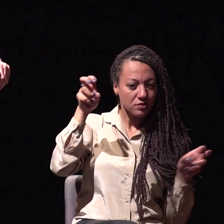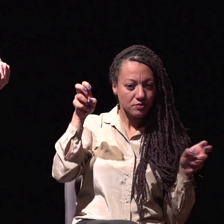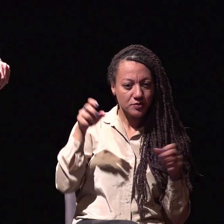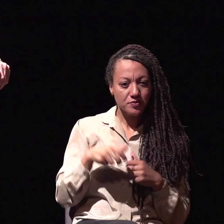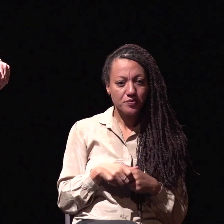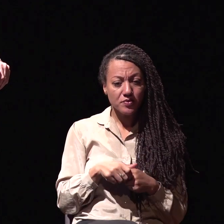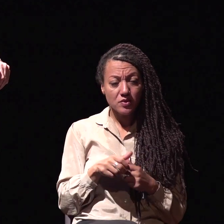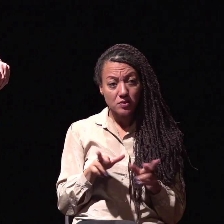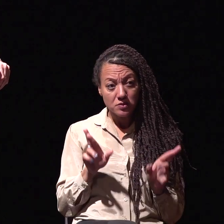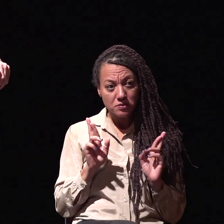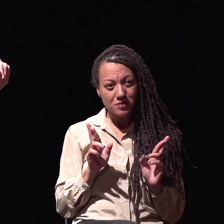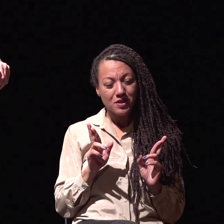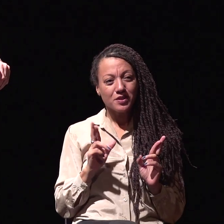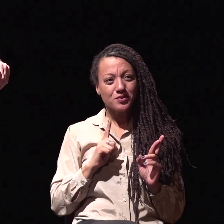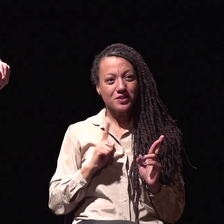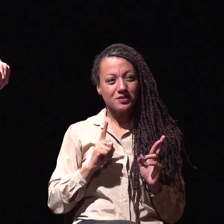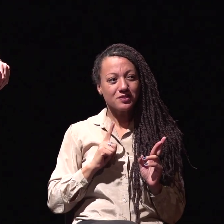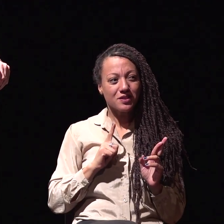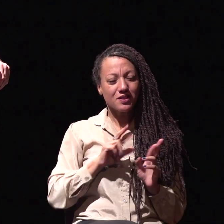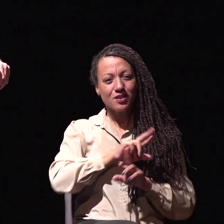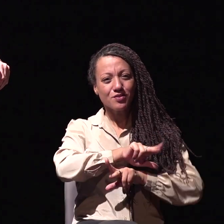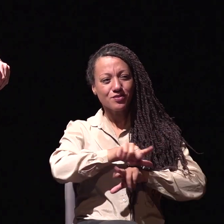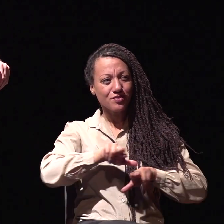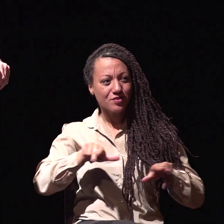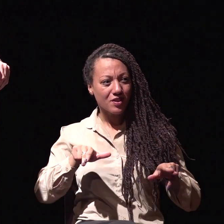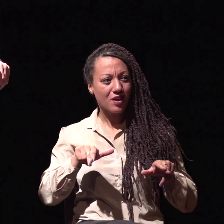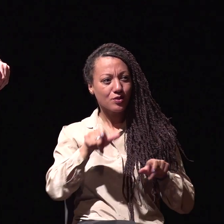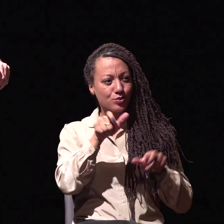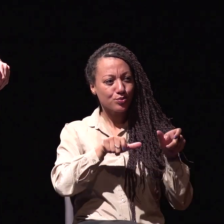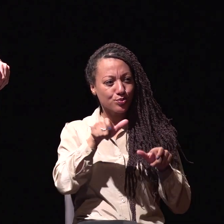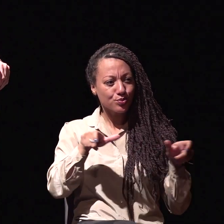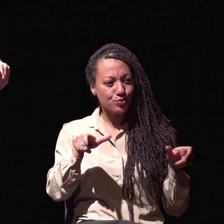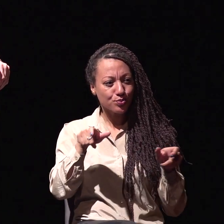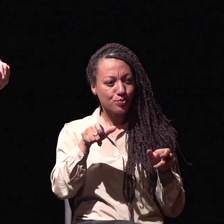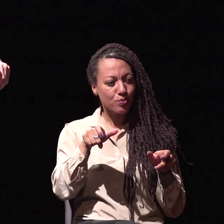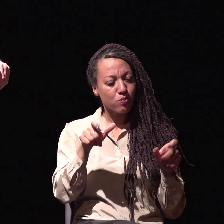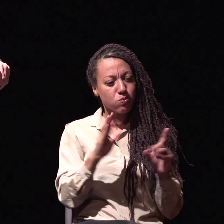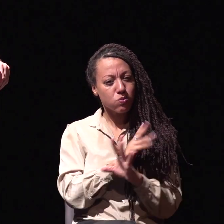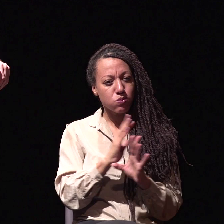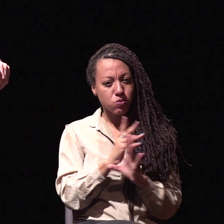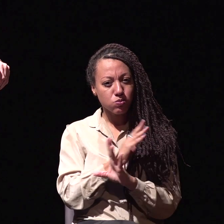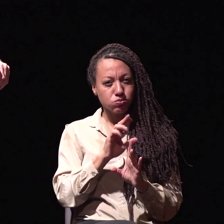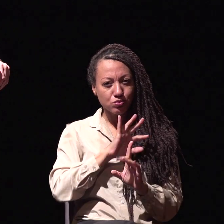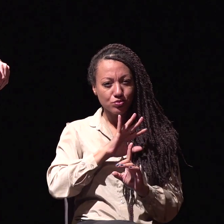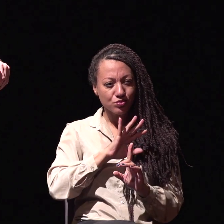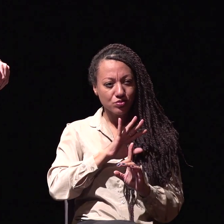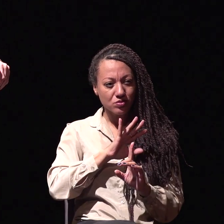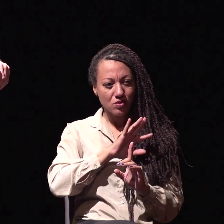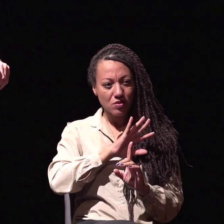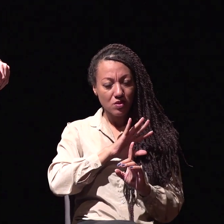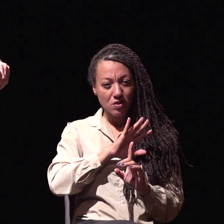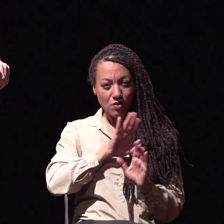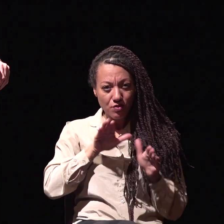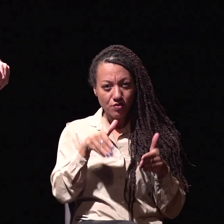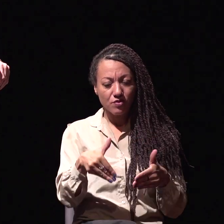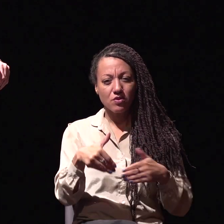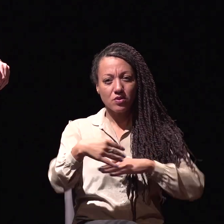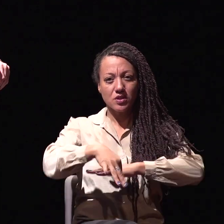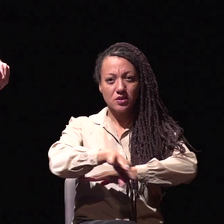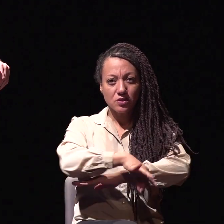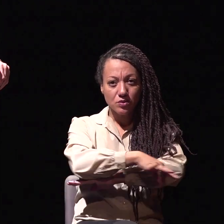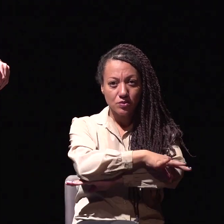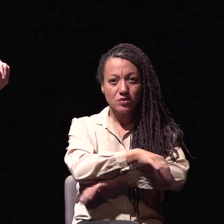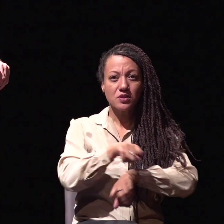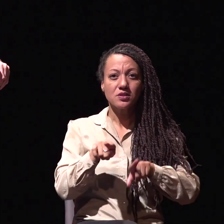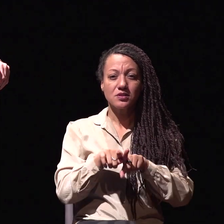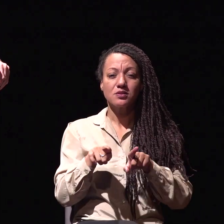Espero que haja muitas sobreposições de públicos entre este seminário dedicado à arquitetura e às histórias feministas na semana